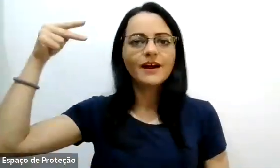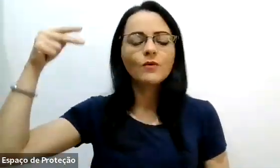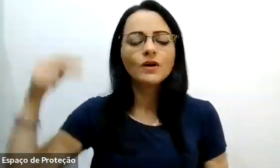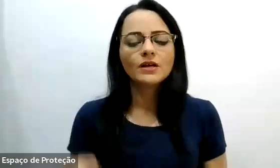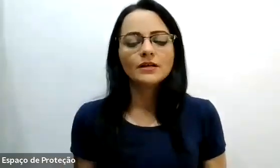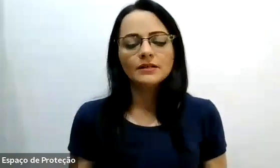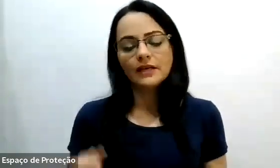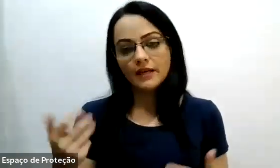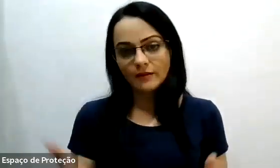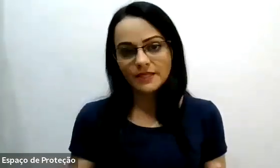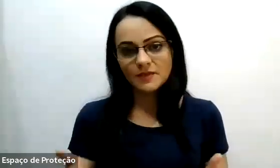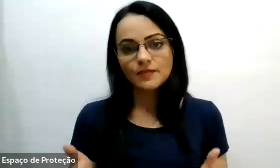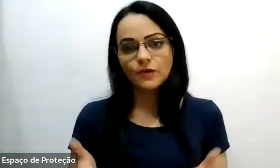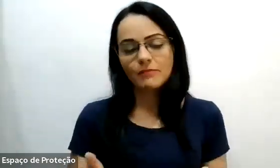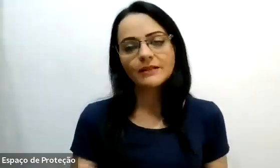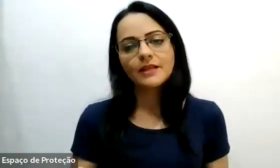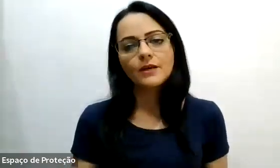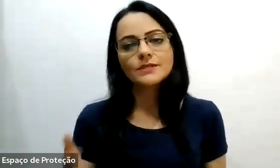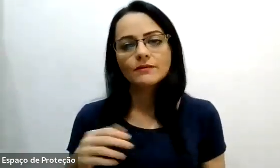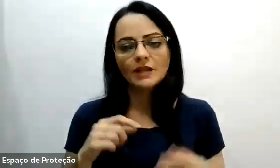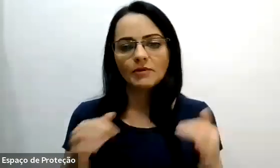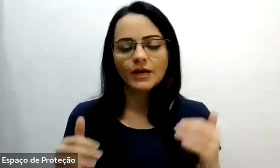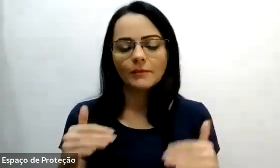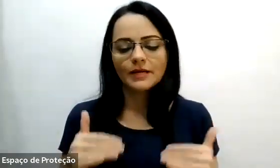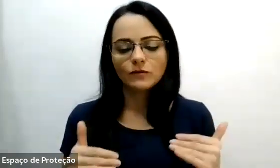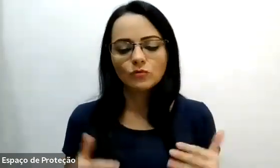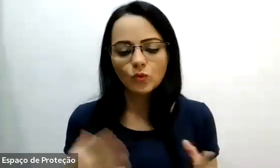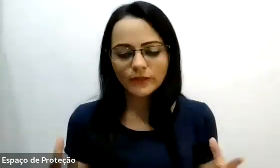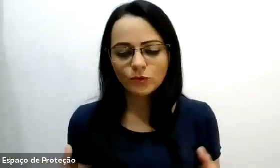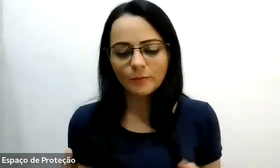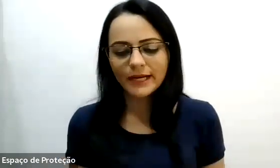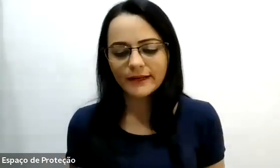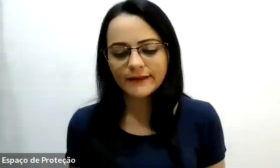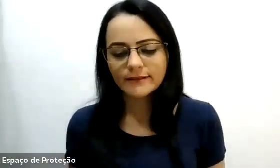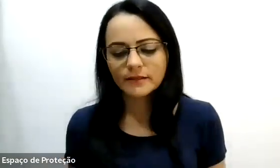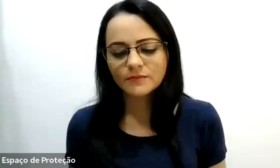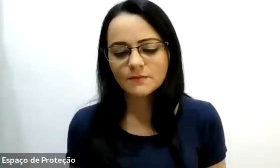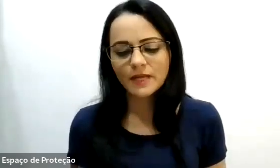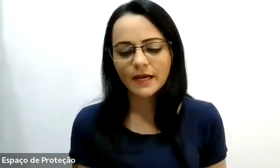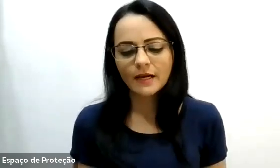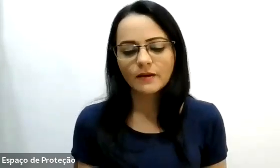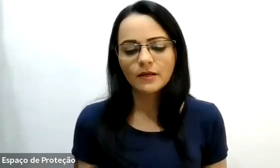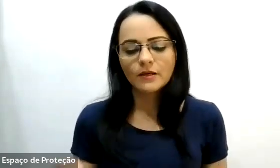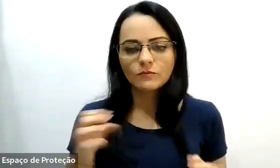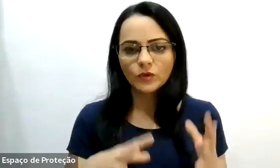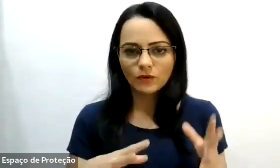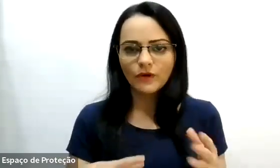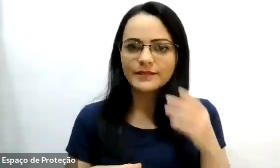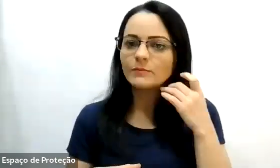Natal, específico em Mateus, aí não dá para ficar parando muito para explicar muita coisa, porque